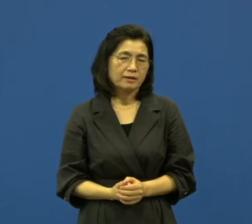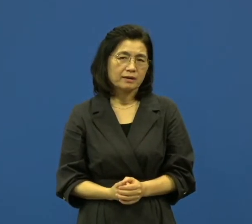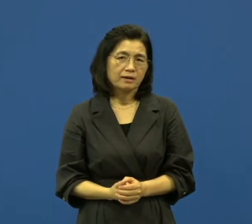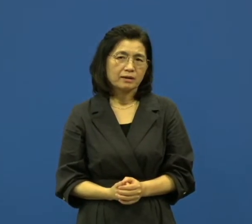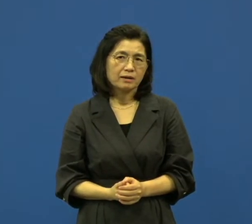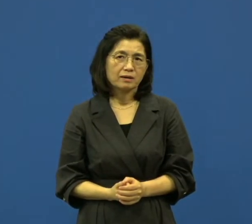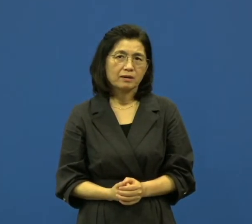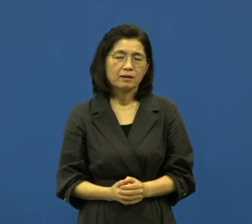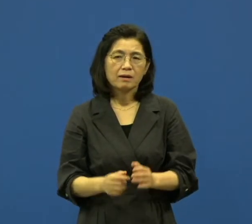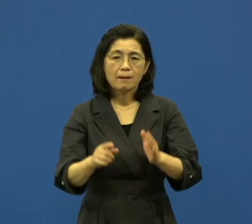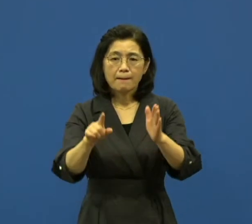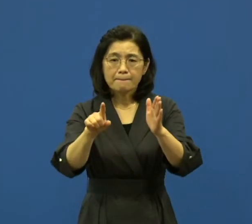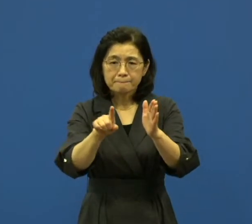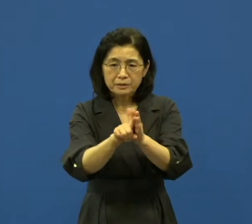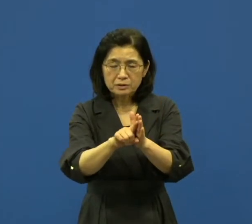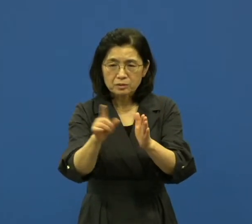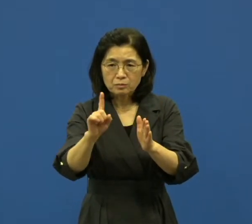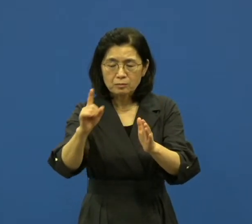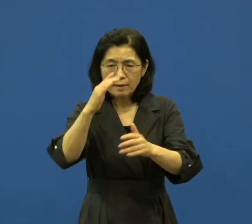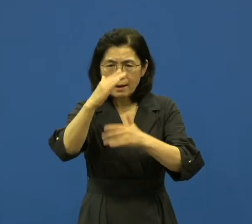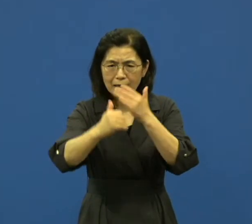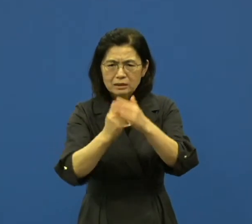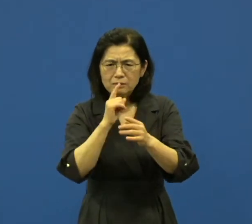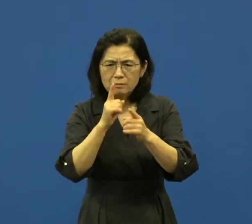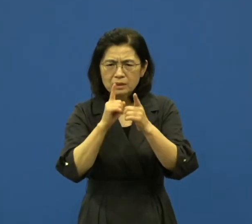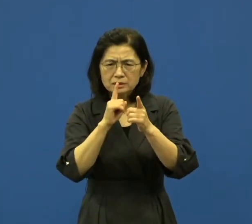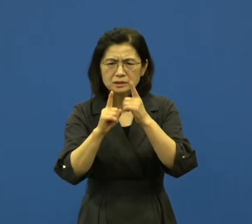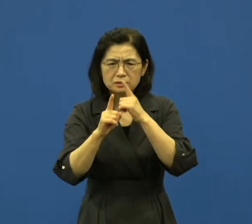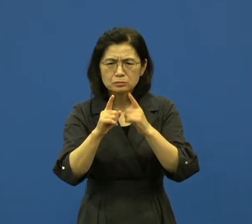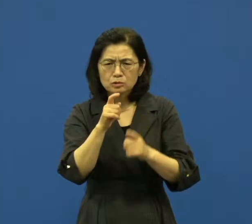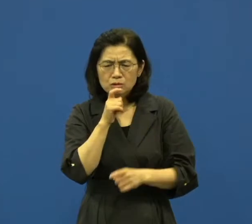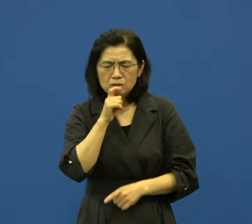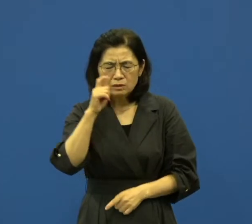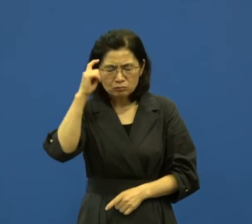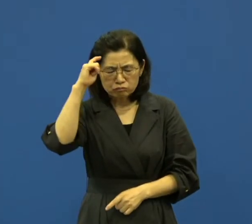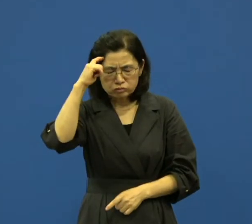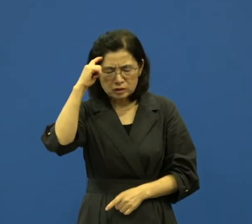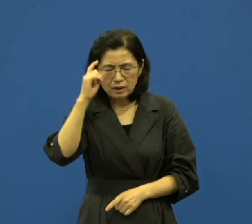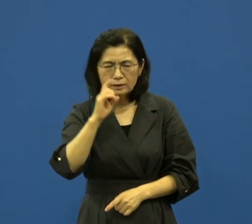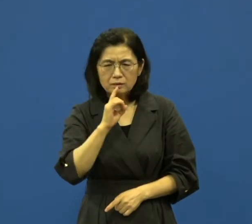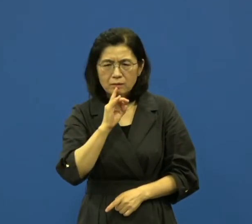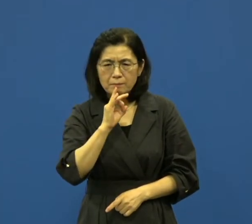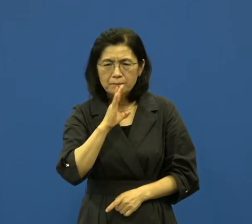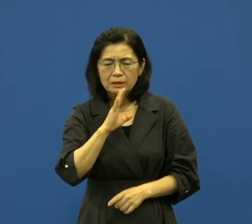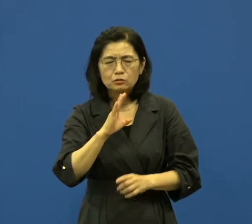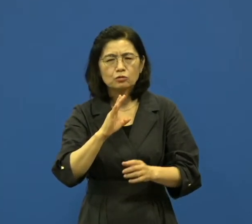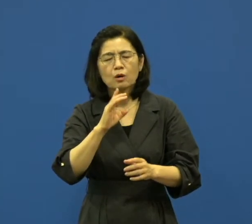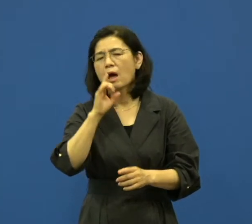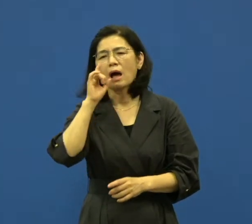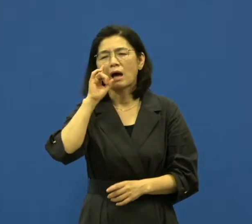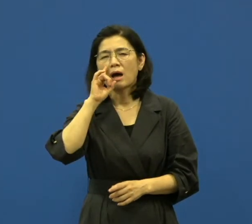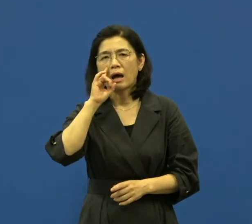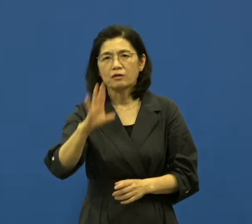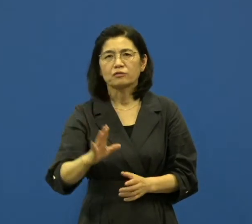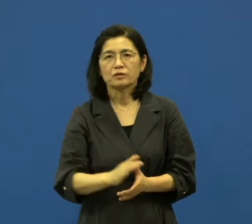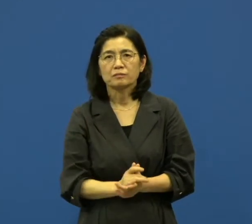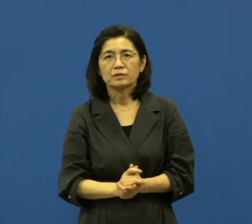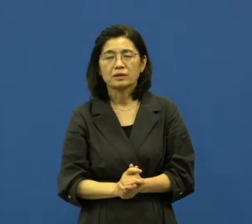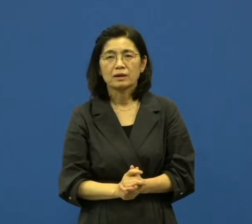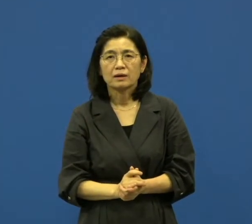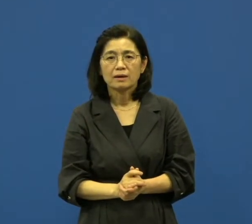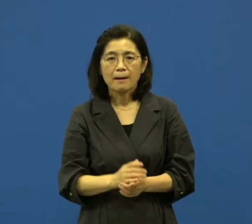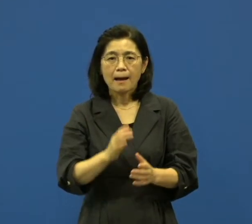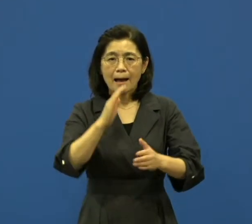여러분, 믿음은 말씀을 묵상하는 것만으로 안 돼요. 말씀을 적용해야 하는 것입니다. 말씀을 실제